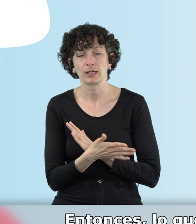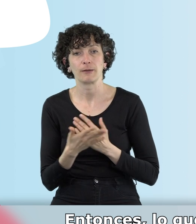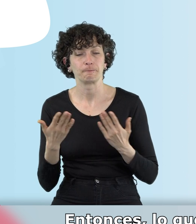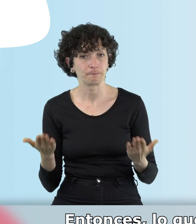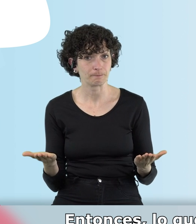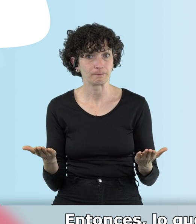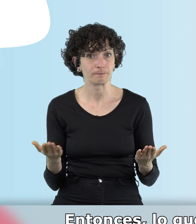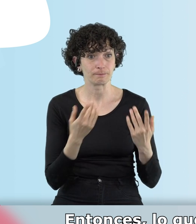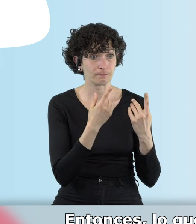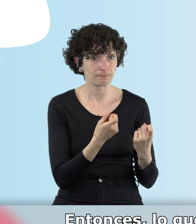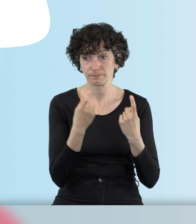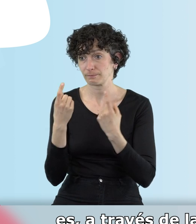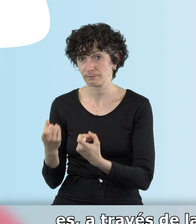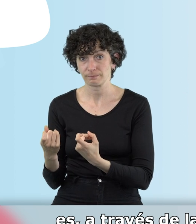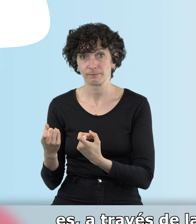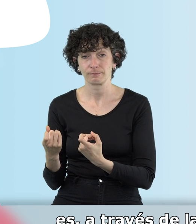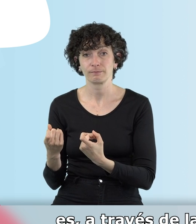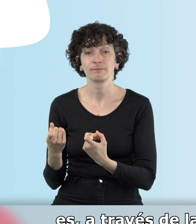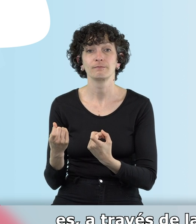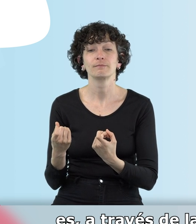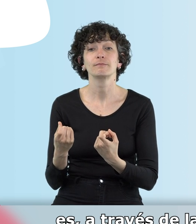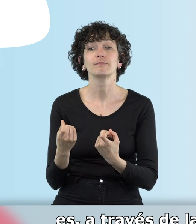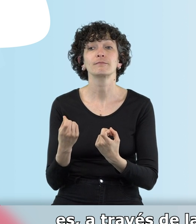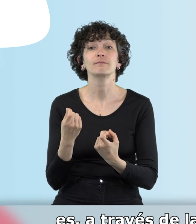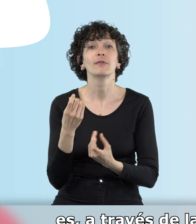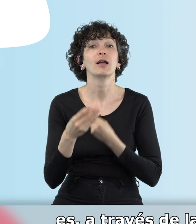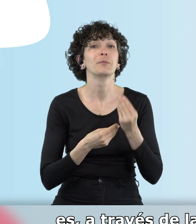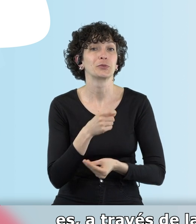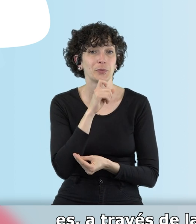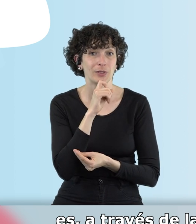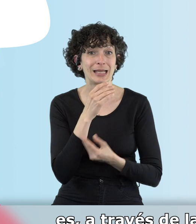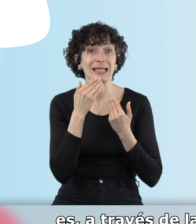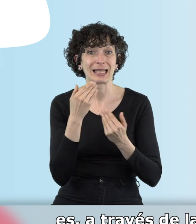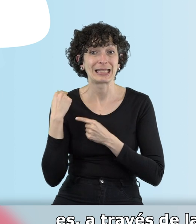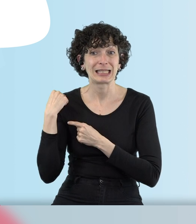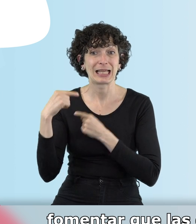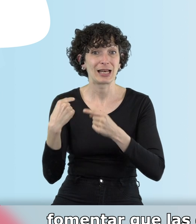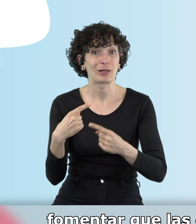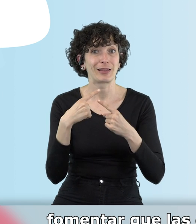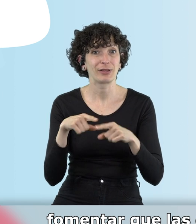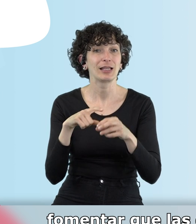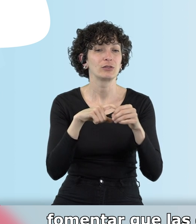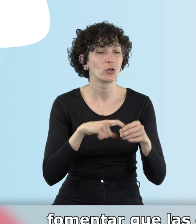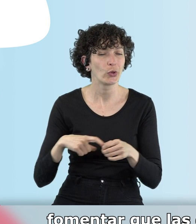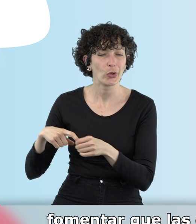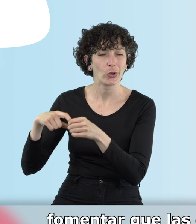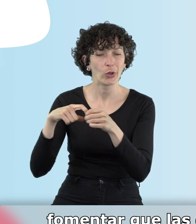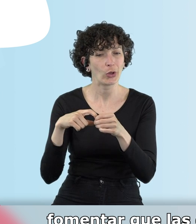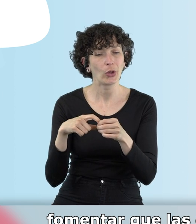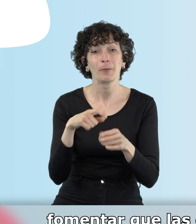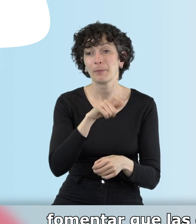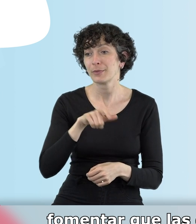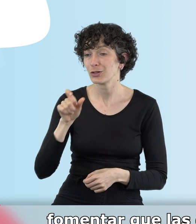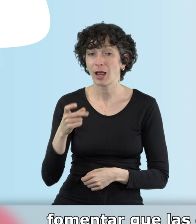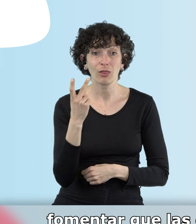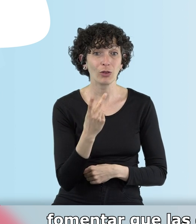dos necesidades es, a través de la solidaridad intergeneracional, fomentar que las dos personas pongan